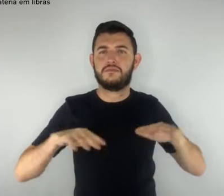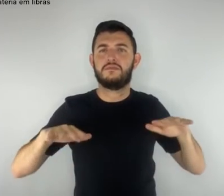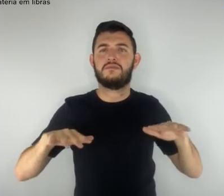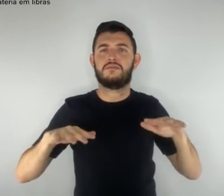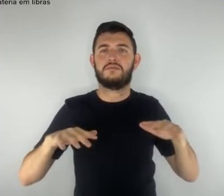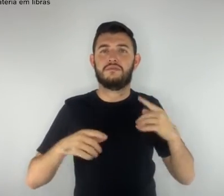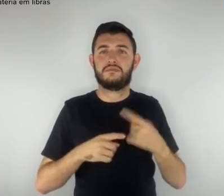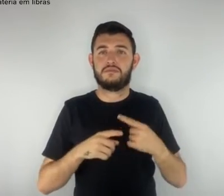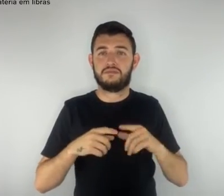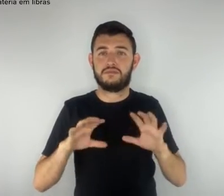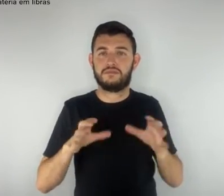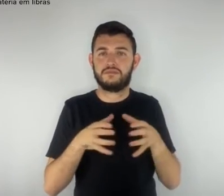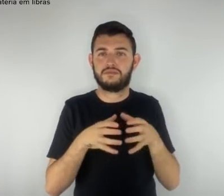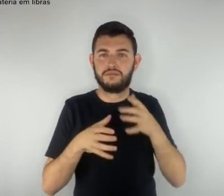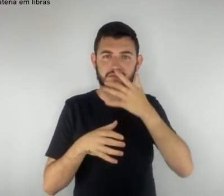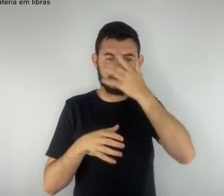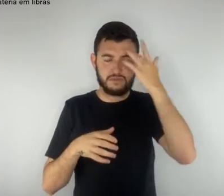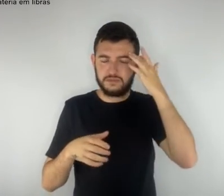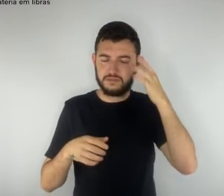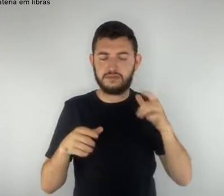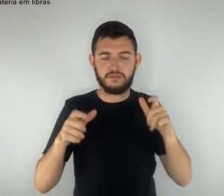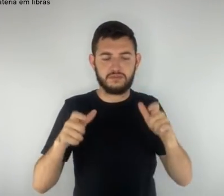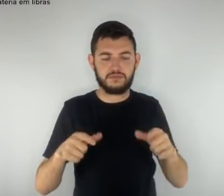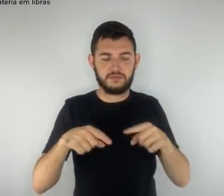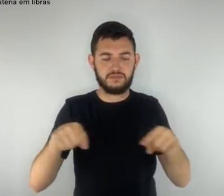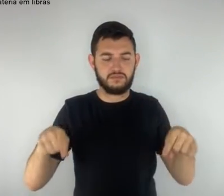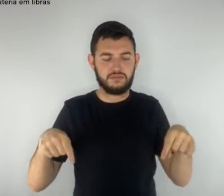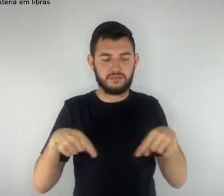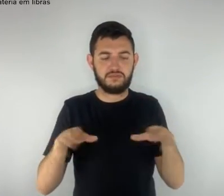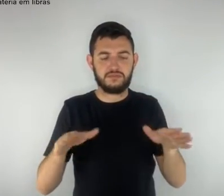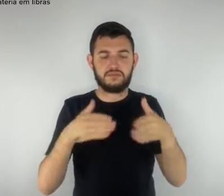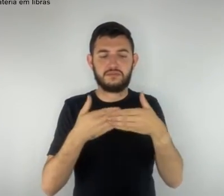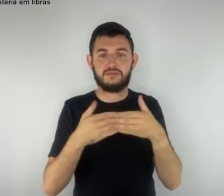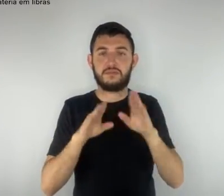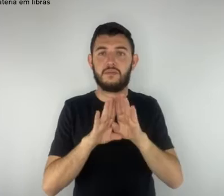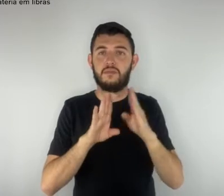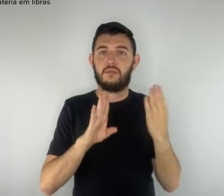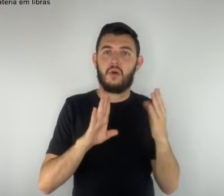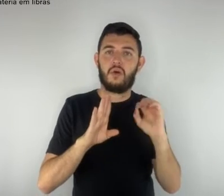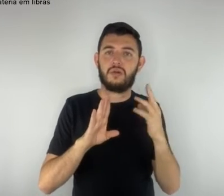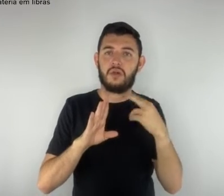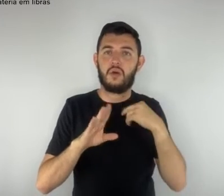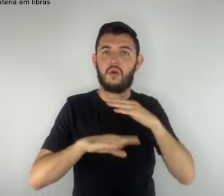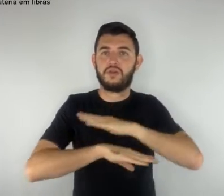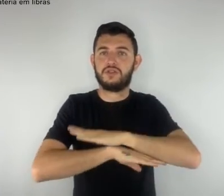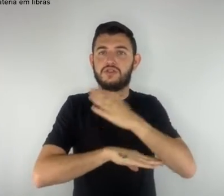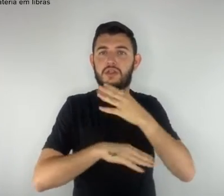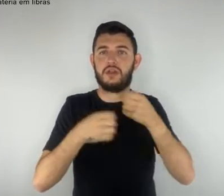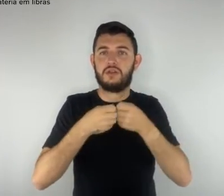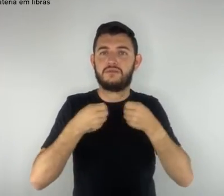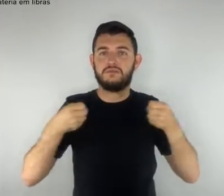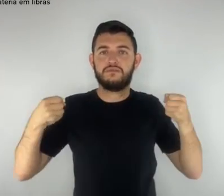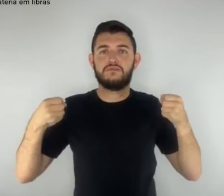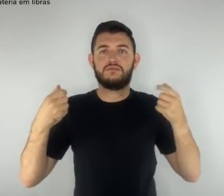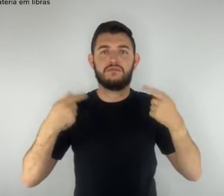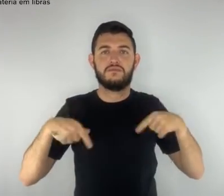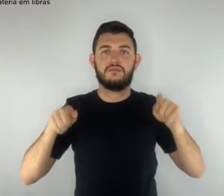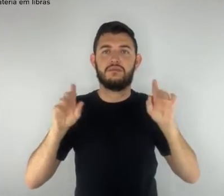local fechado, mesmo com janelas e portas abertas, o que não necessariamente é possível para